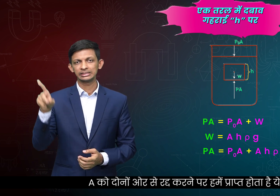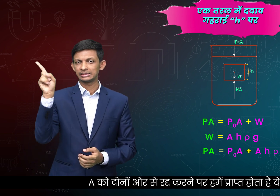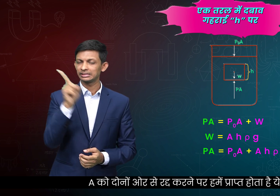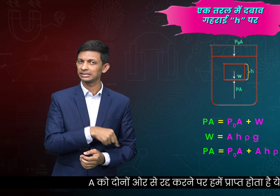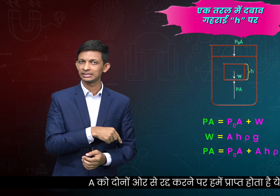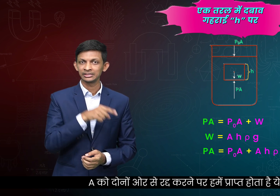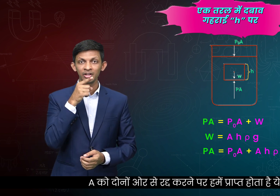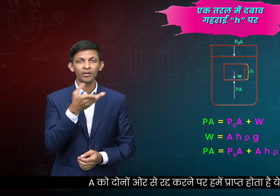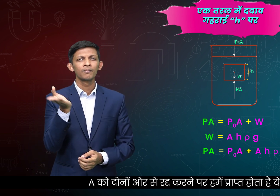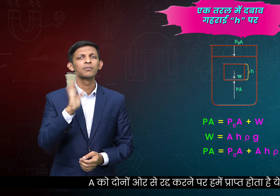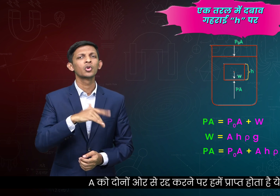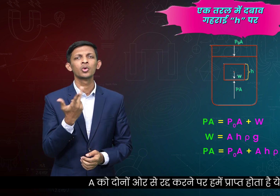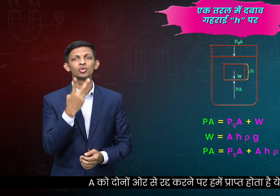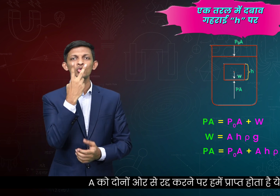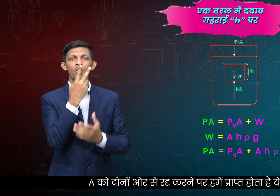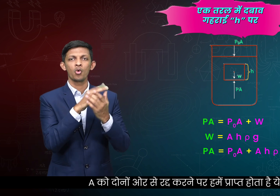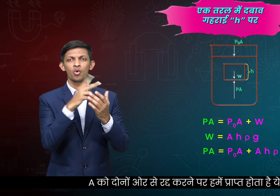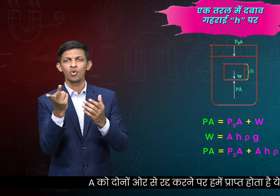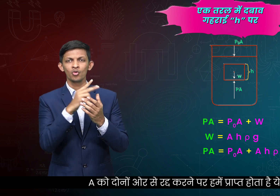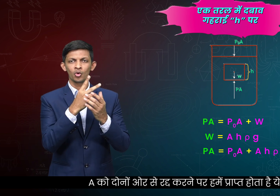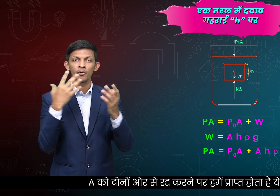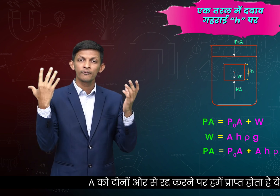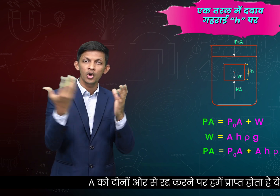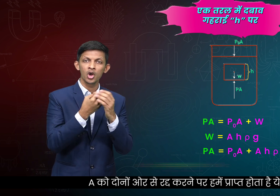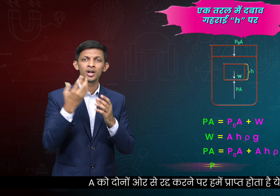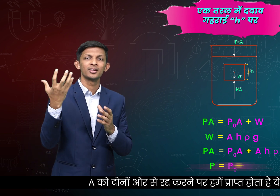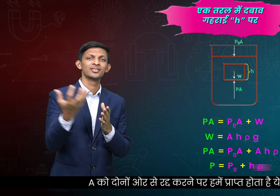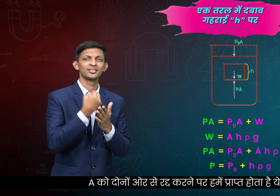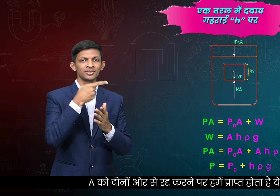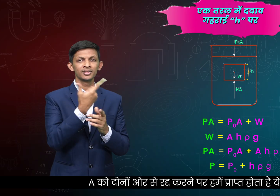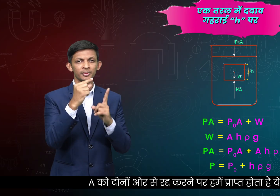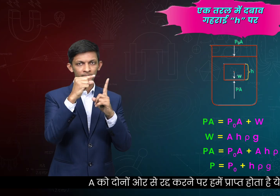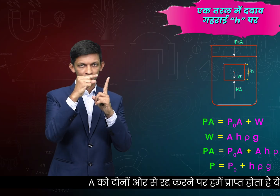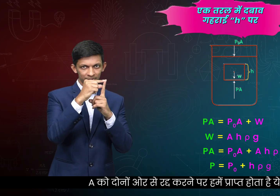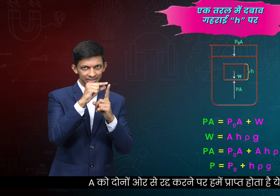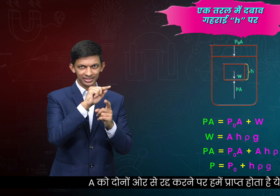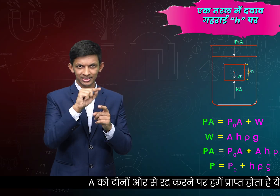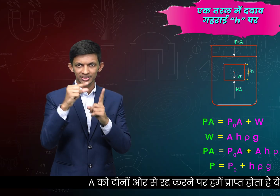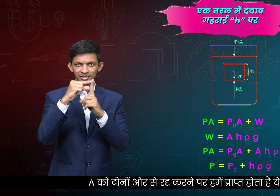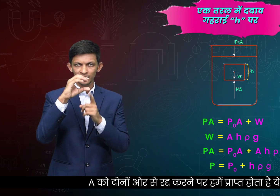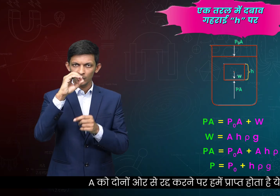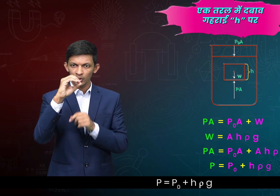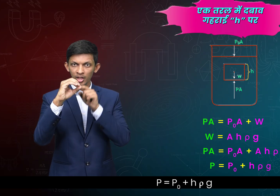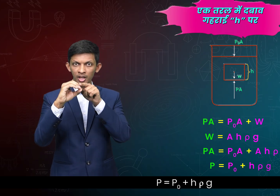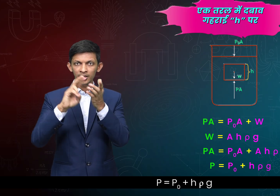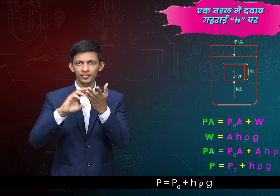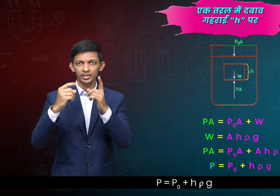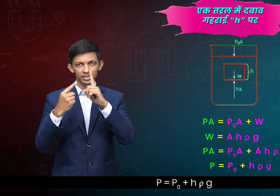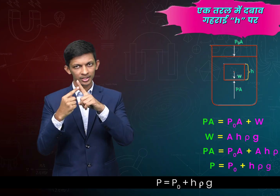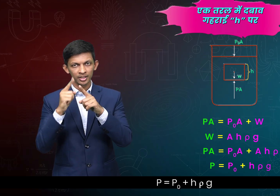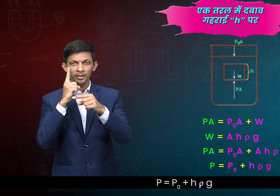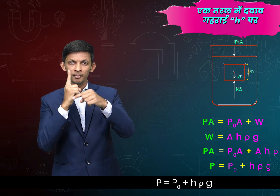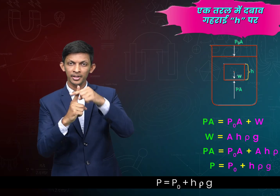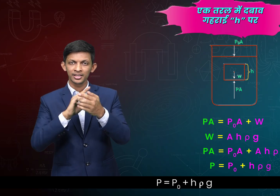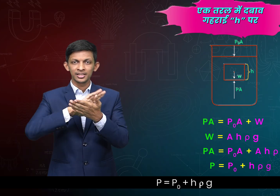ये को दोनों ओर से रह करने पर हमें प्राप्त होता है ये P इज इक्वल्स